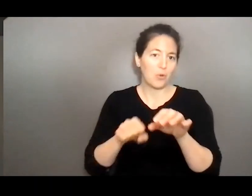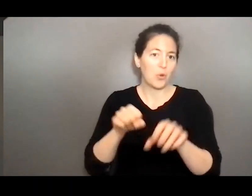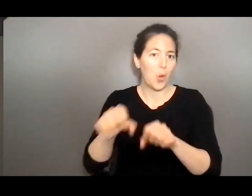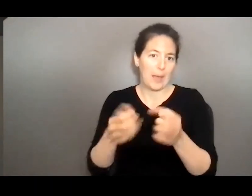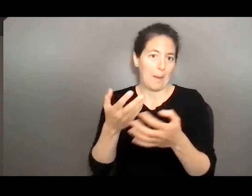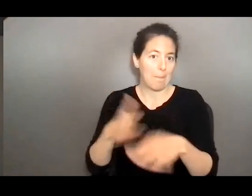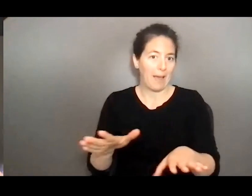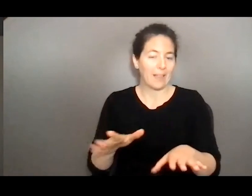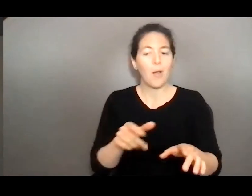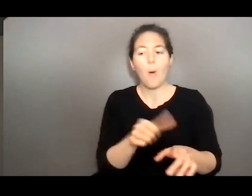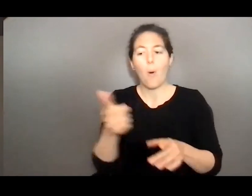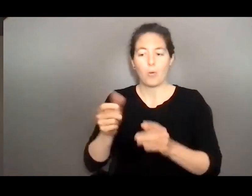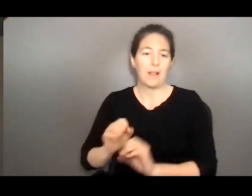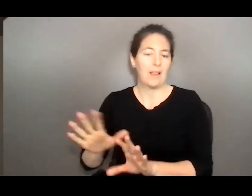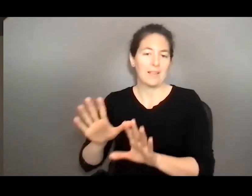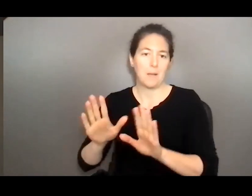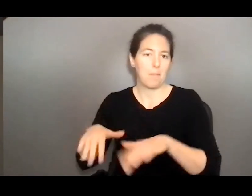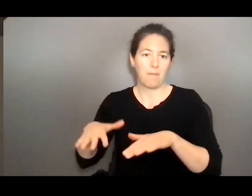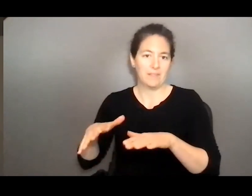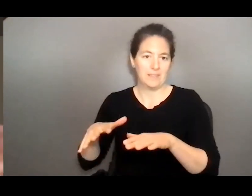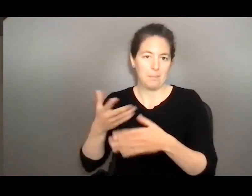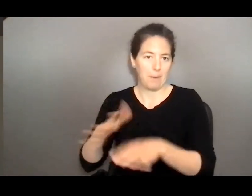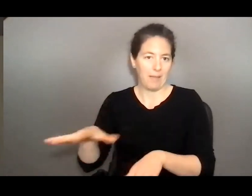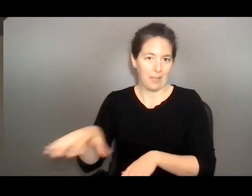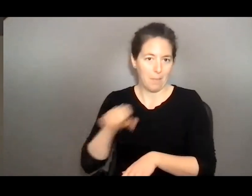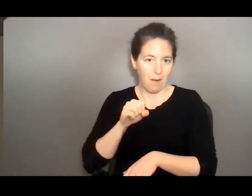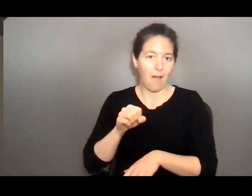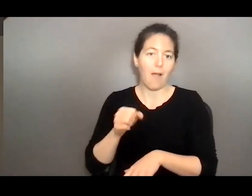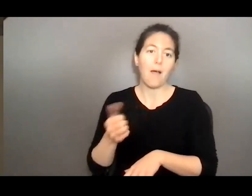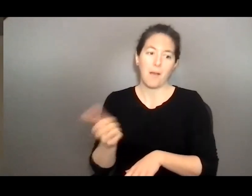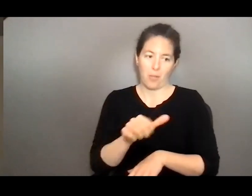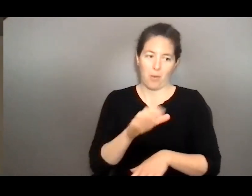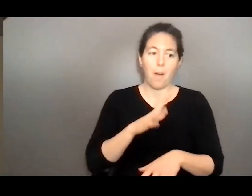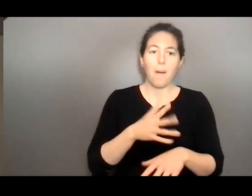venir à maturité, mais il y en a qui sont déjà prêtes, à piger ici et là.